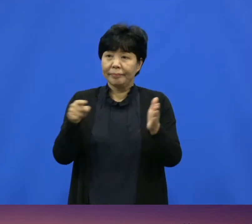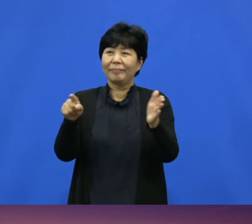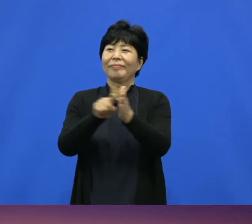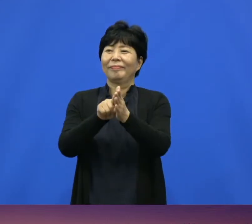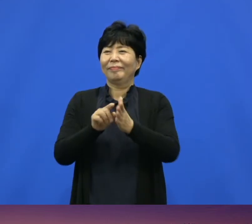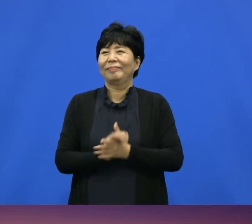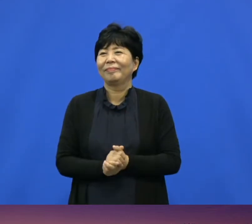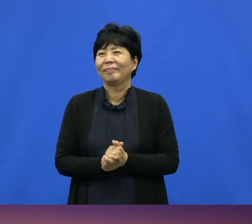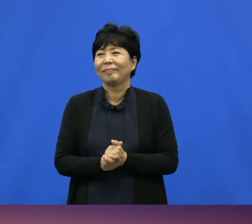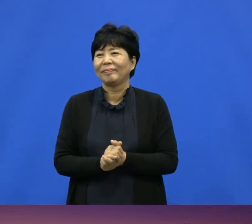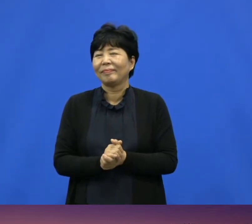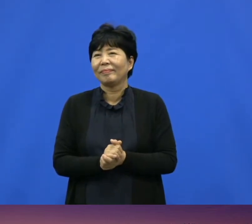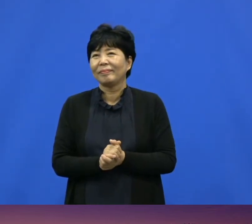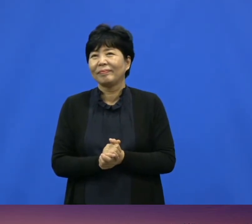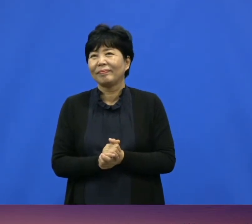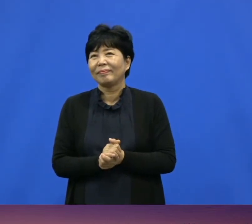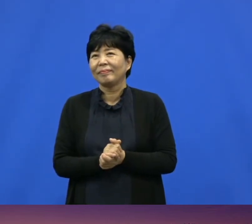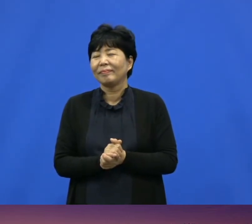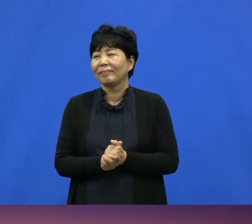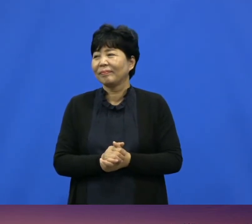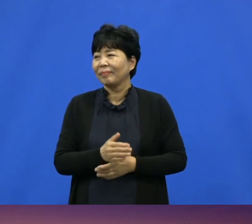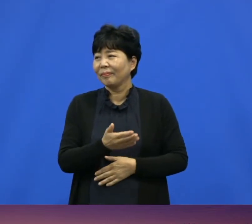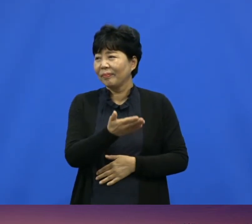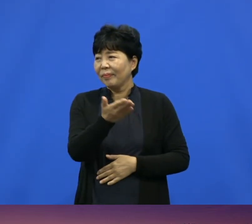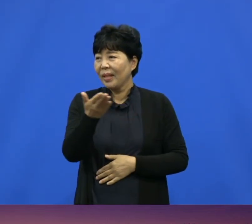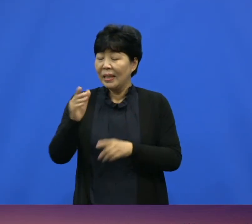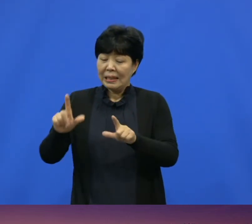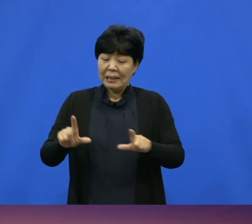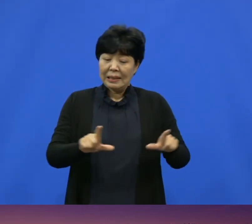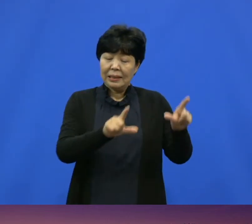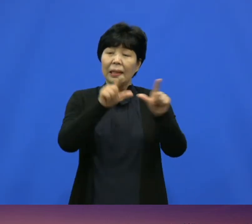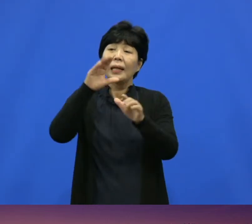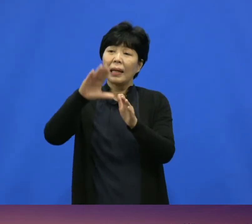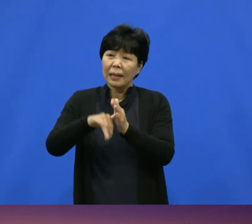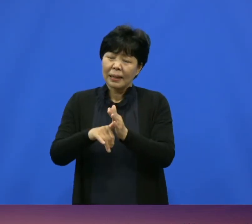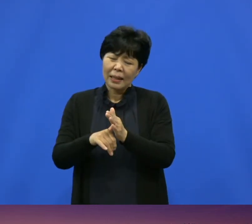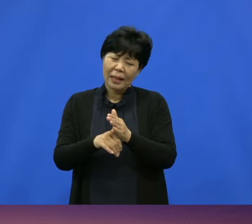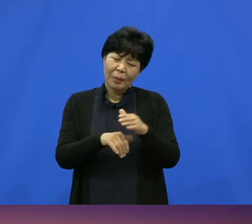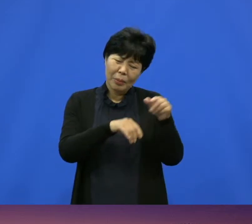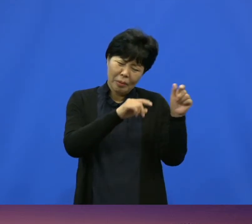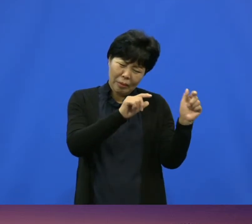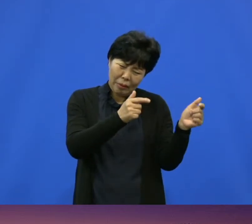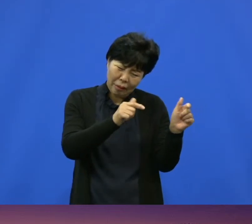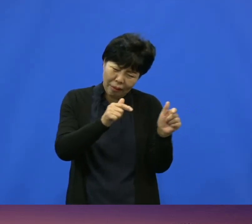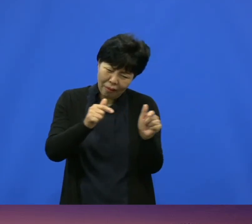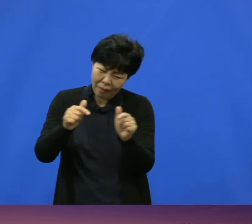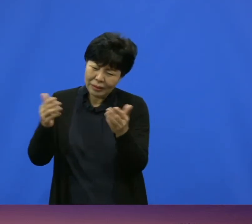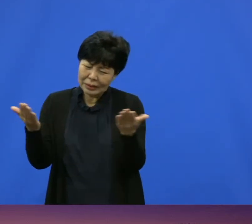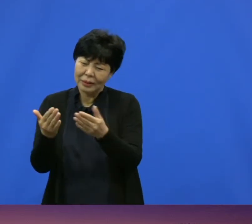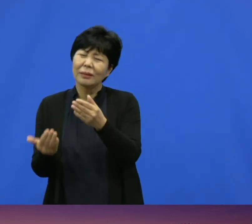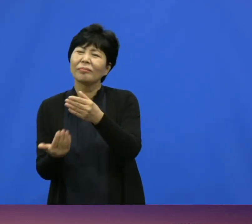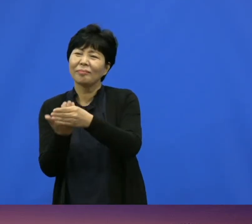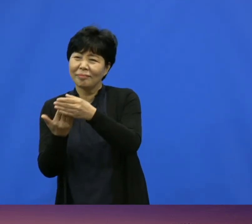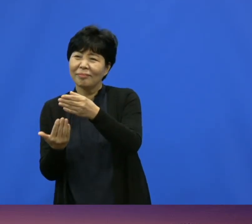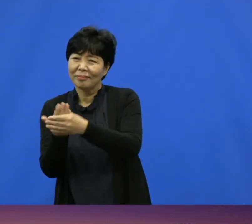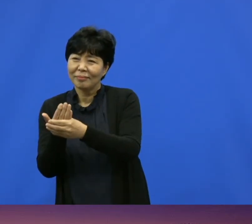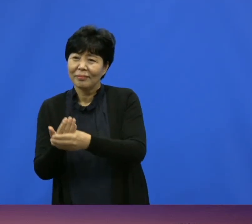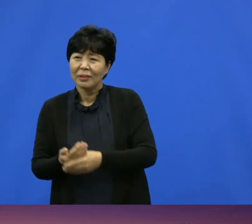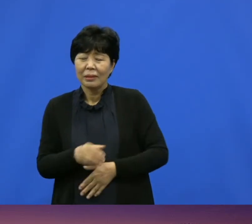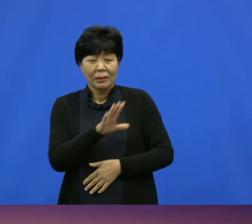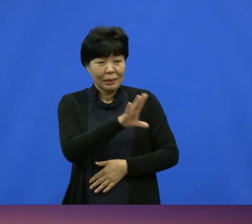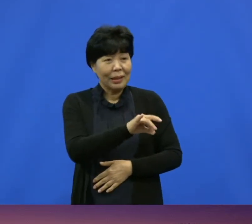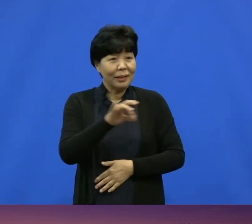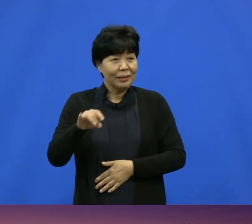믿습니다. 자, 여러분 우리가 살아가는 동안에 우리의 삶에 다양한 일들이 벌어져요. 그죠? 때로는 기분